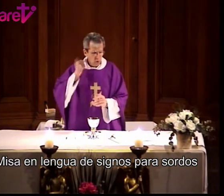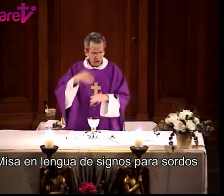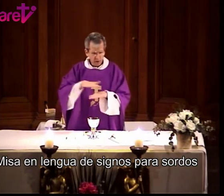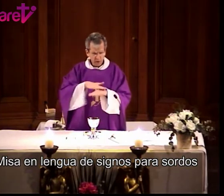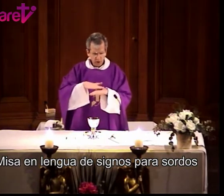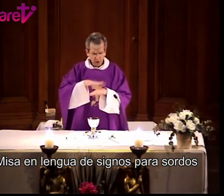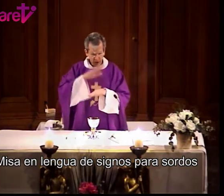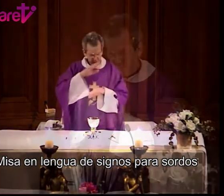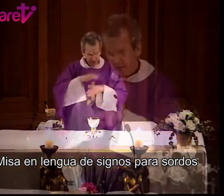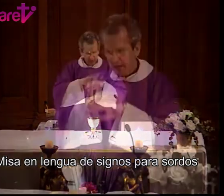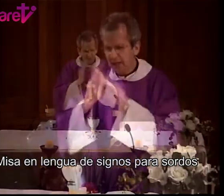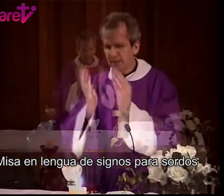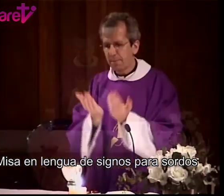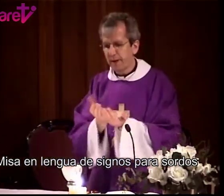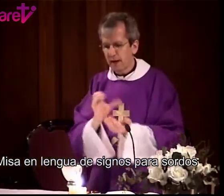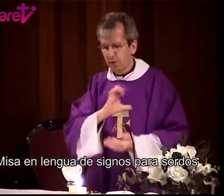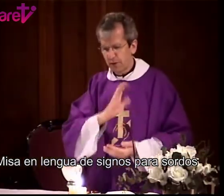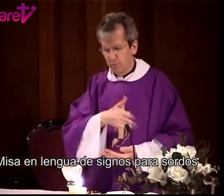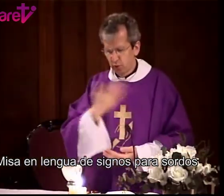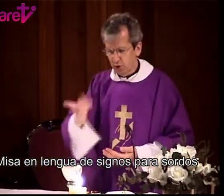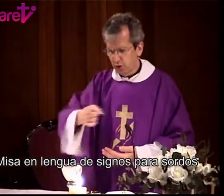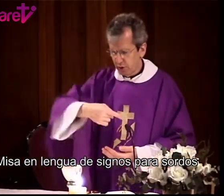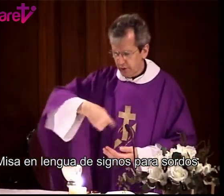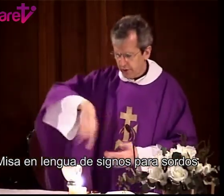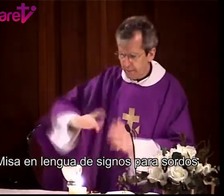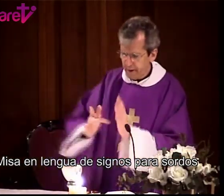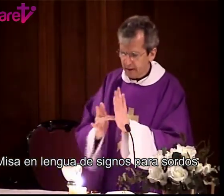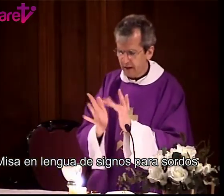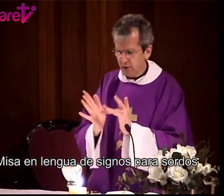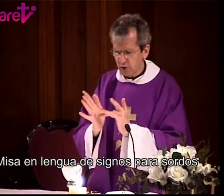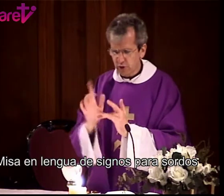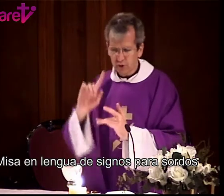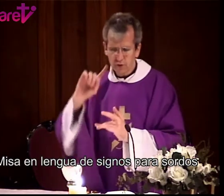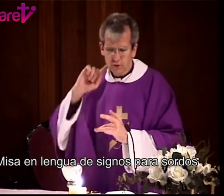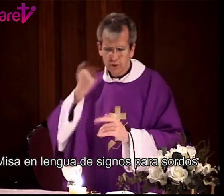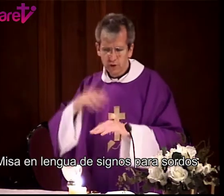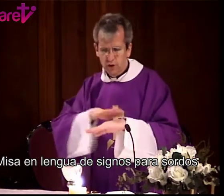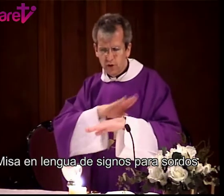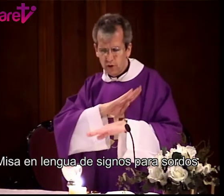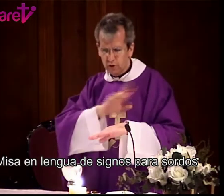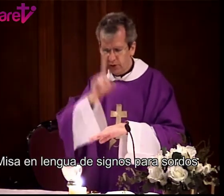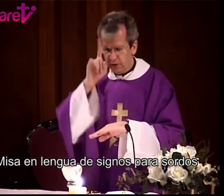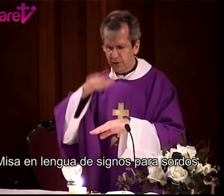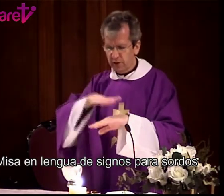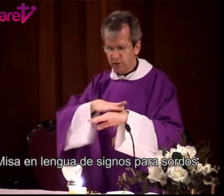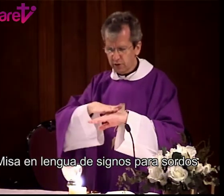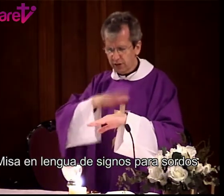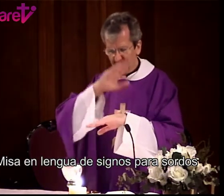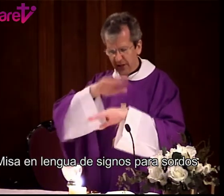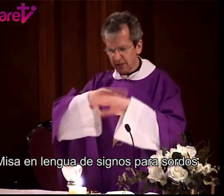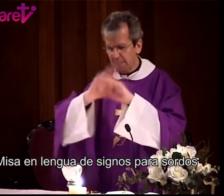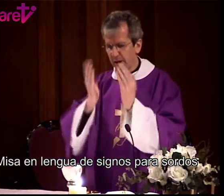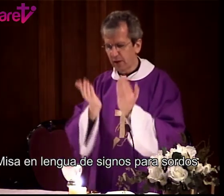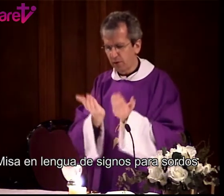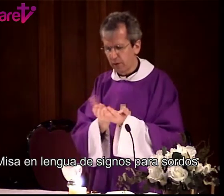Cordero de Dios, que quitas el pecado del mundo, ten piedad de nosotros. Cordero de Dios, que quitas el pecado del